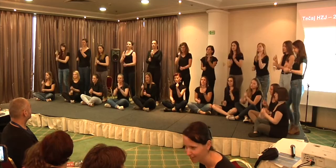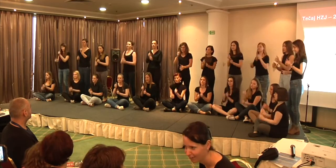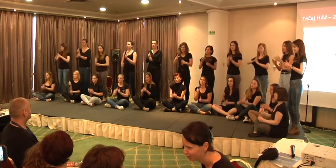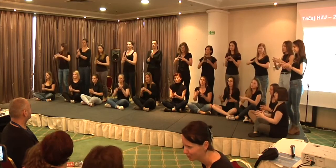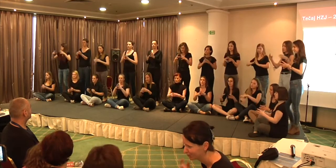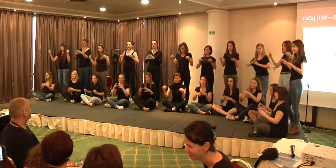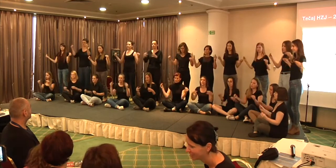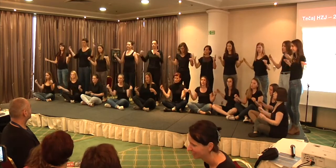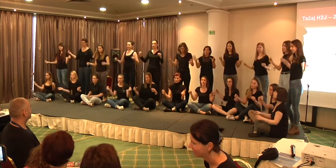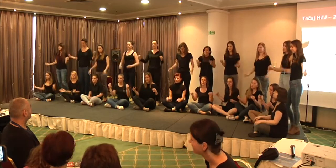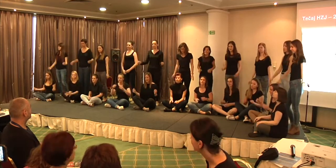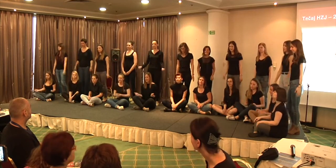sve zlo se piše.